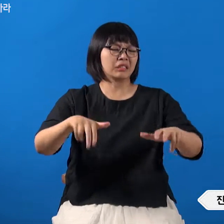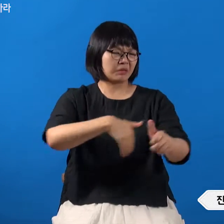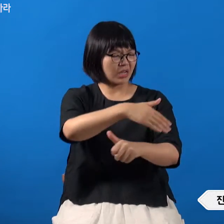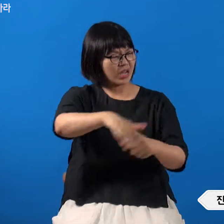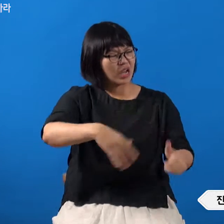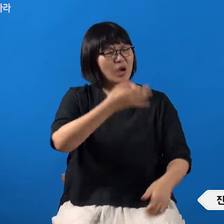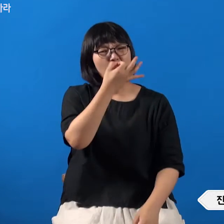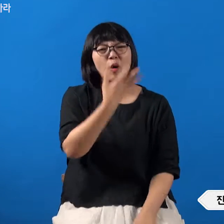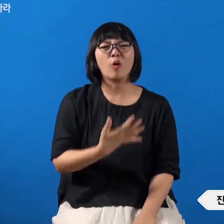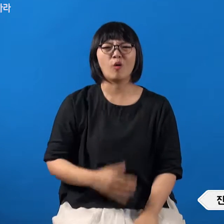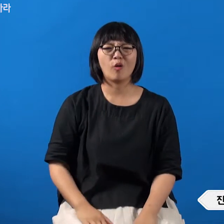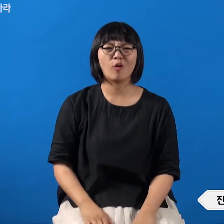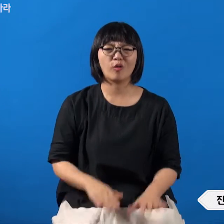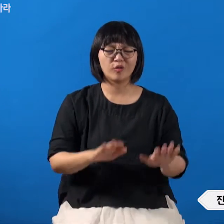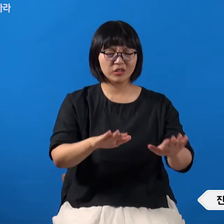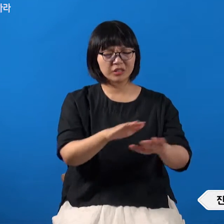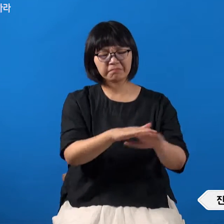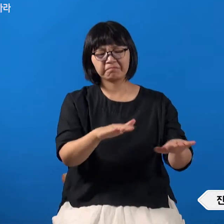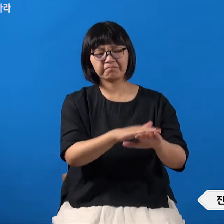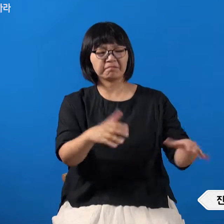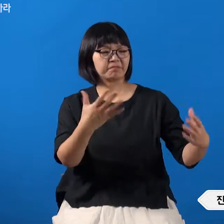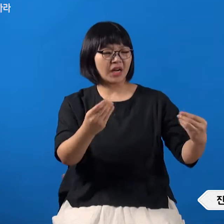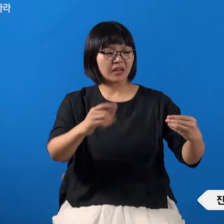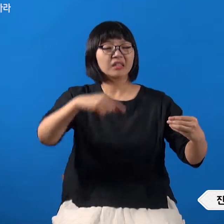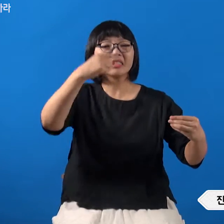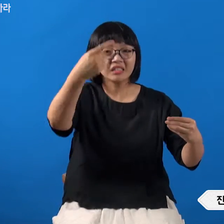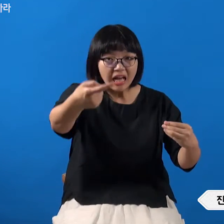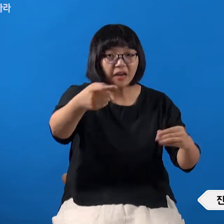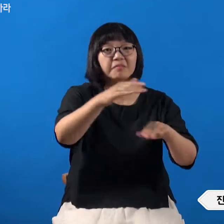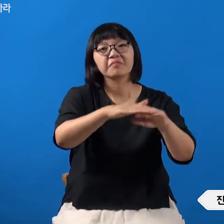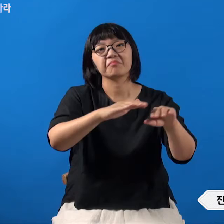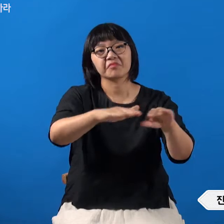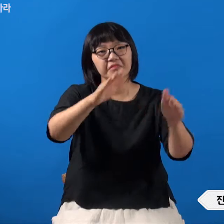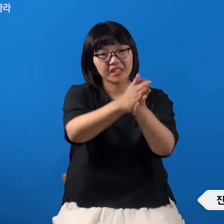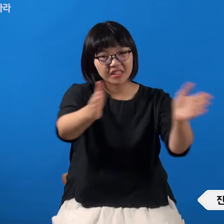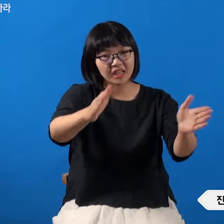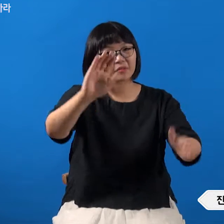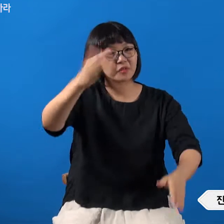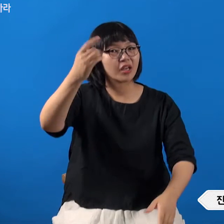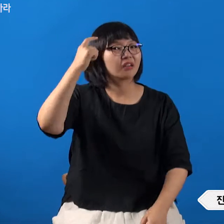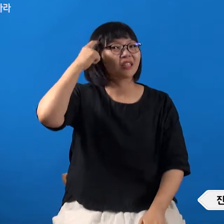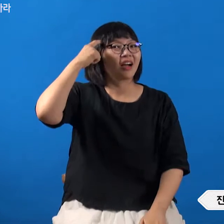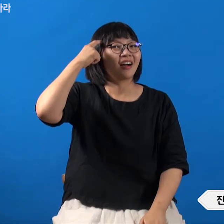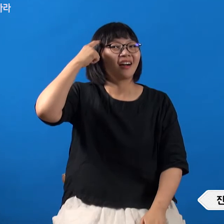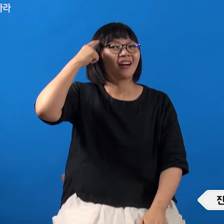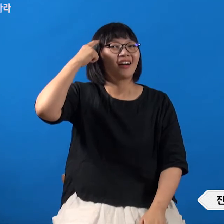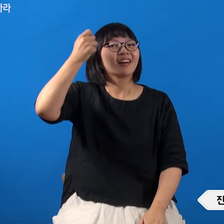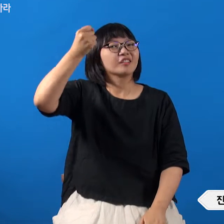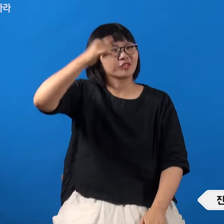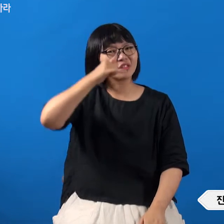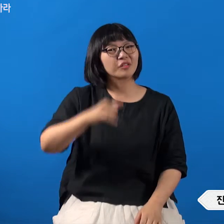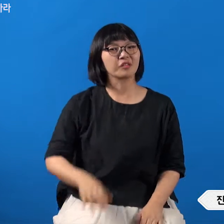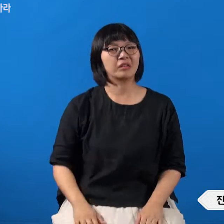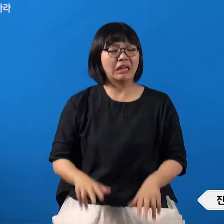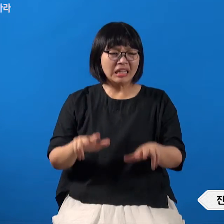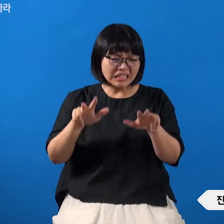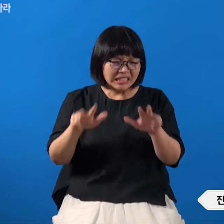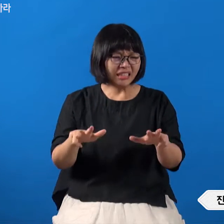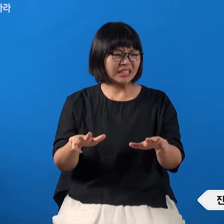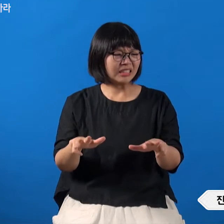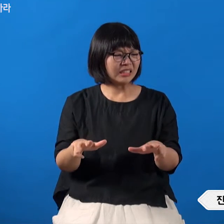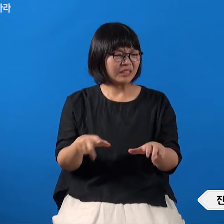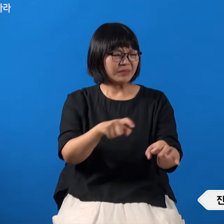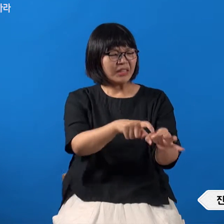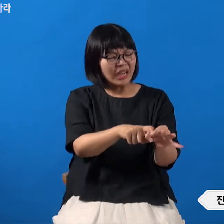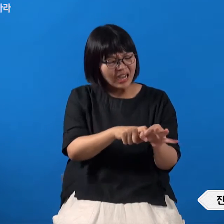베푸는 삶을 살아야지 마음을 먹을 수 있습니다. 아니, 좀 먹고 살만하면, 정말 이 문제만